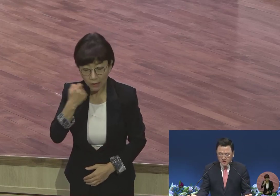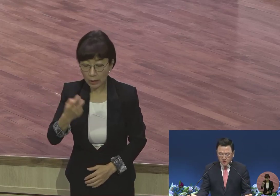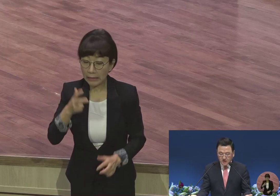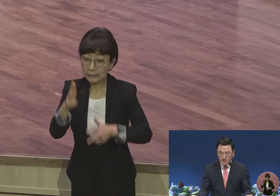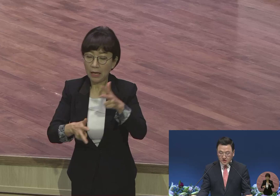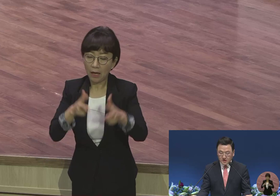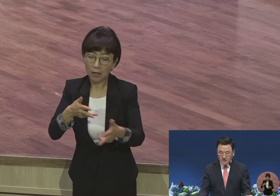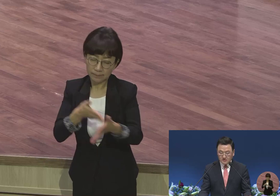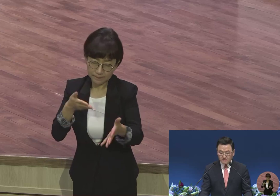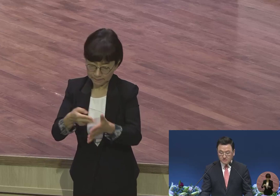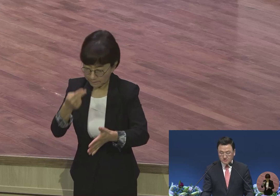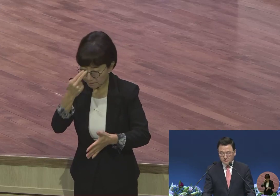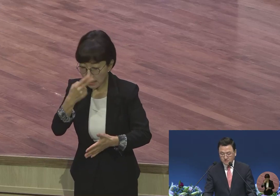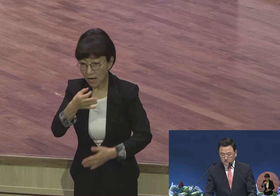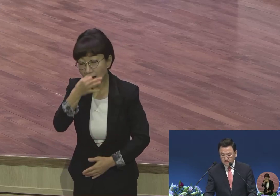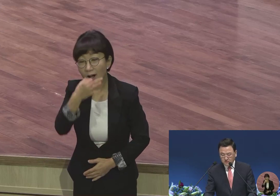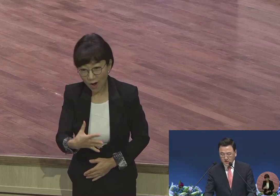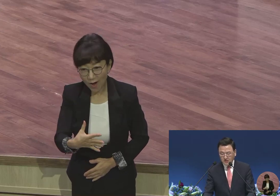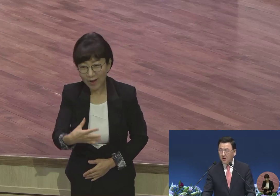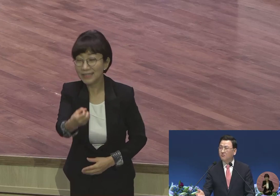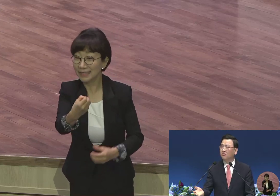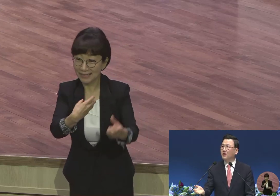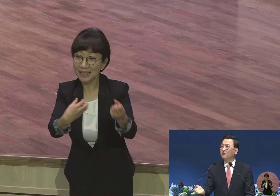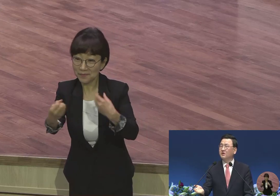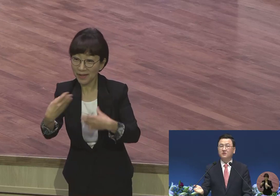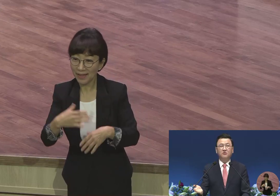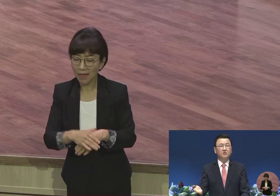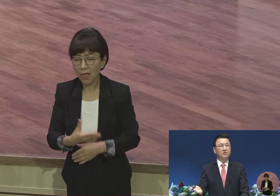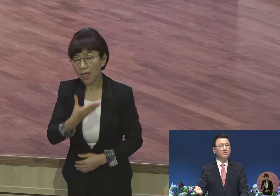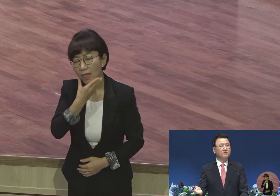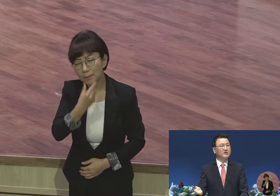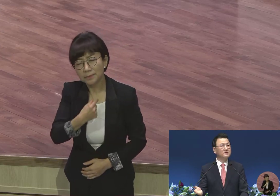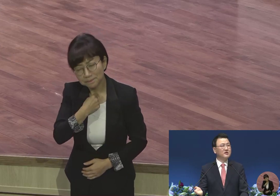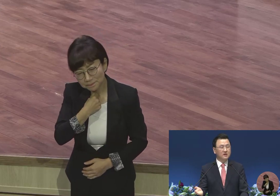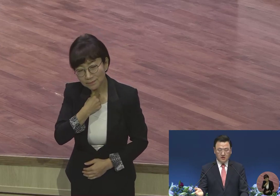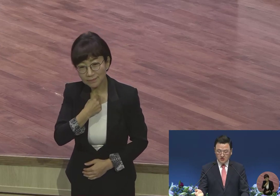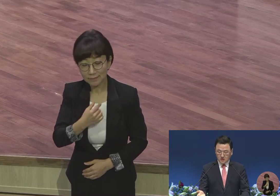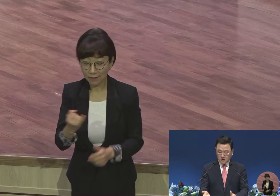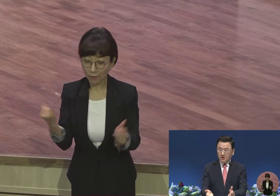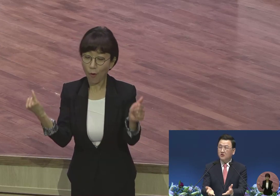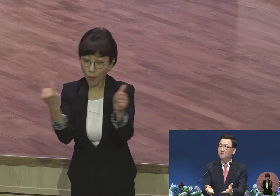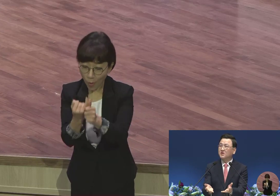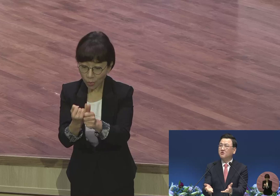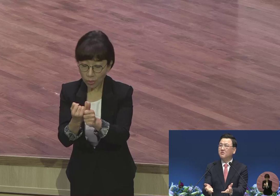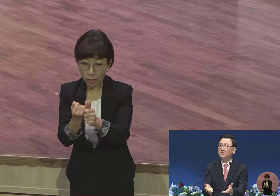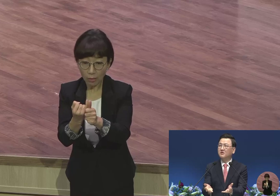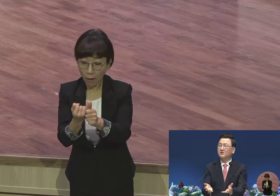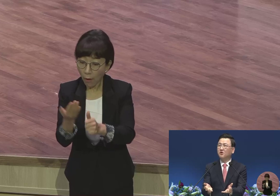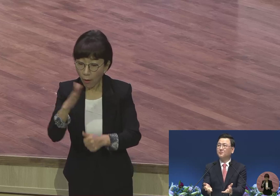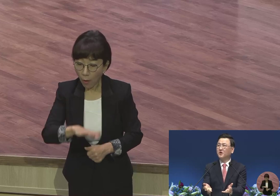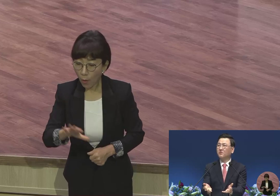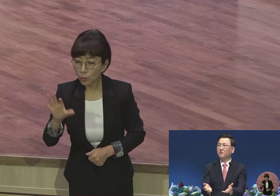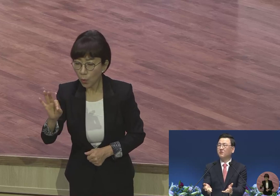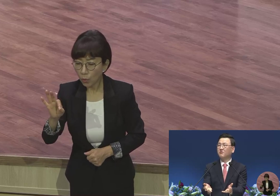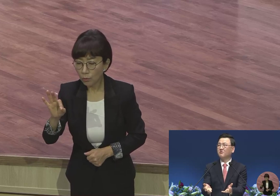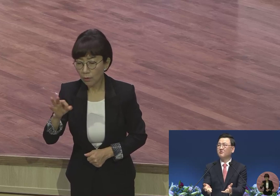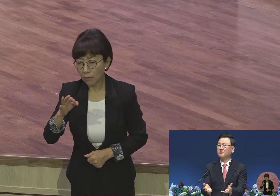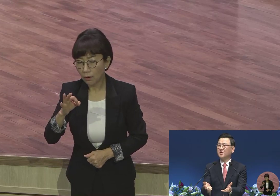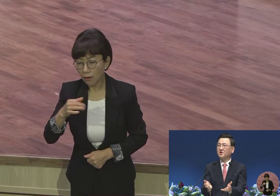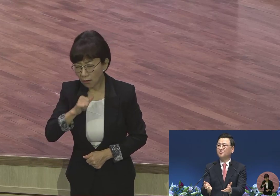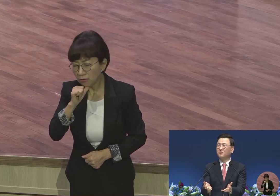사업도 생각대로 안 됩니다. 아니 행복하기 위해서 결혼하는데 그 몇천만 원 그